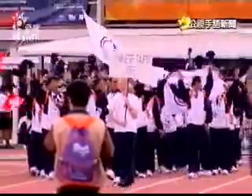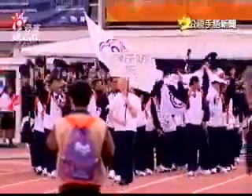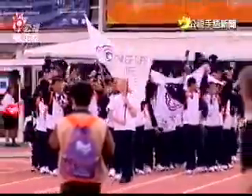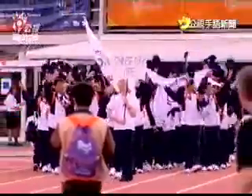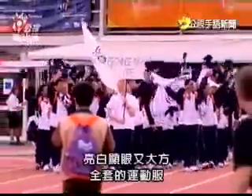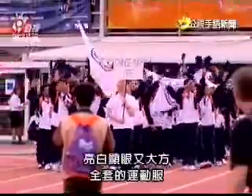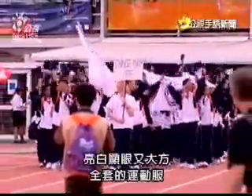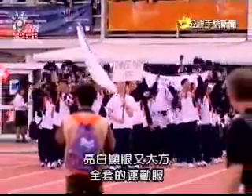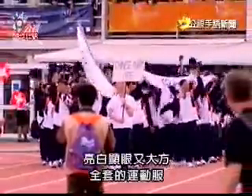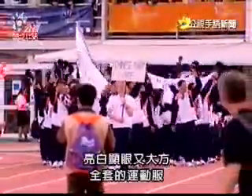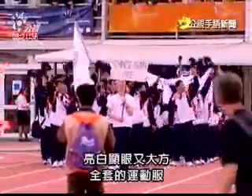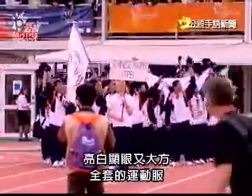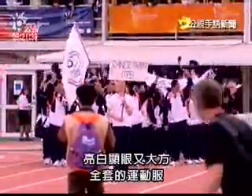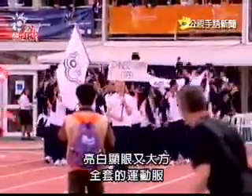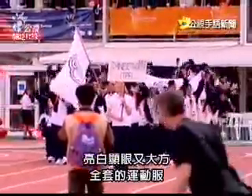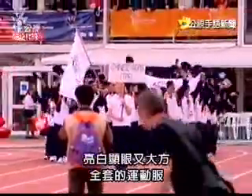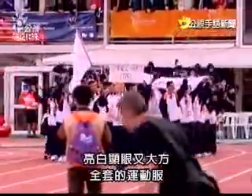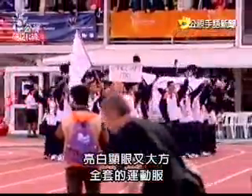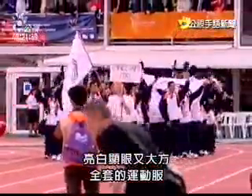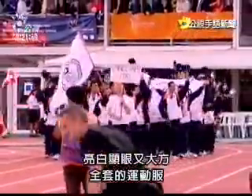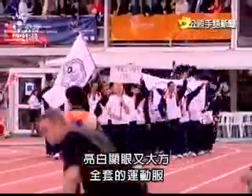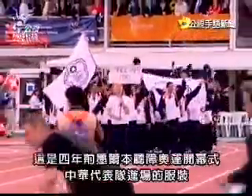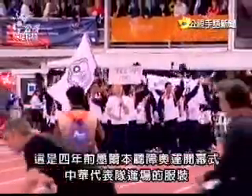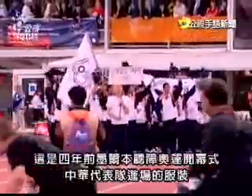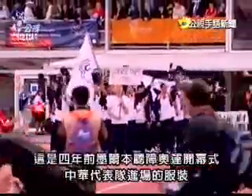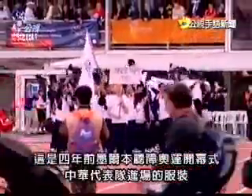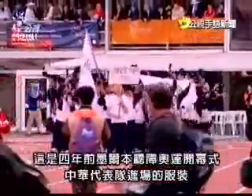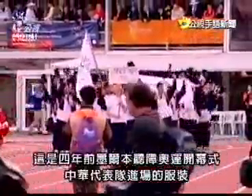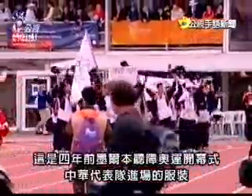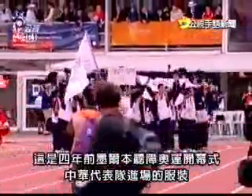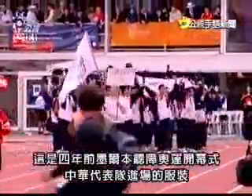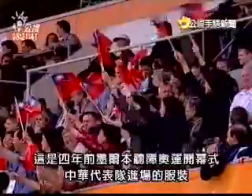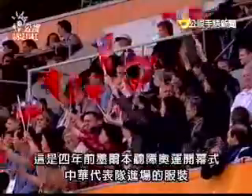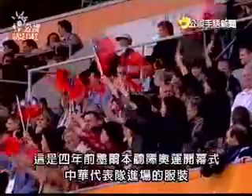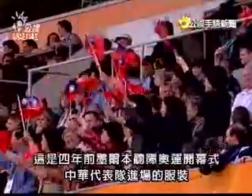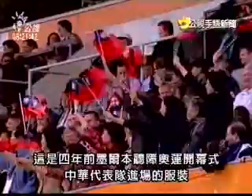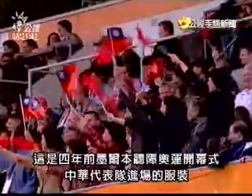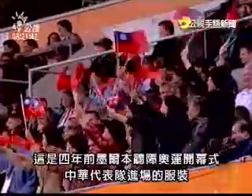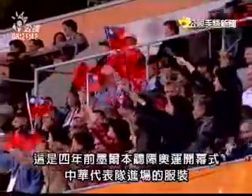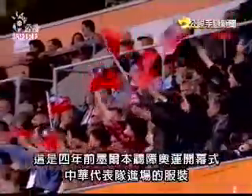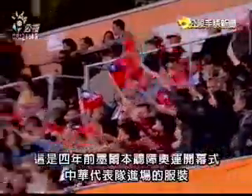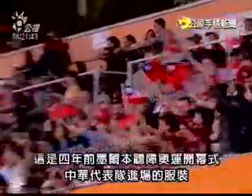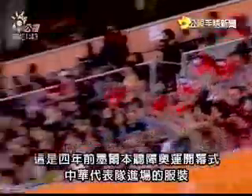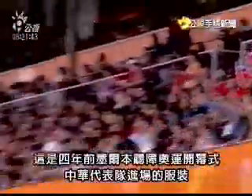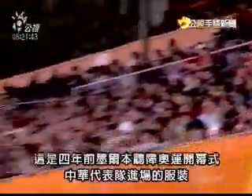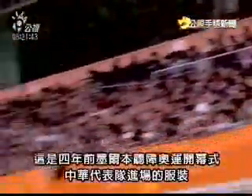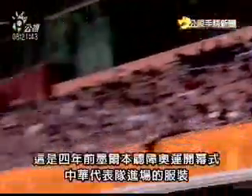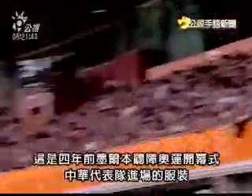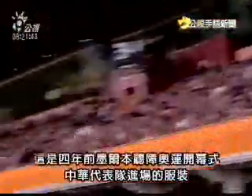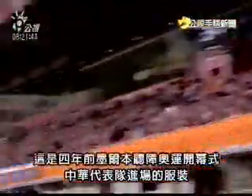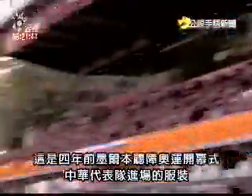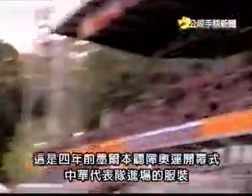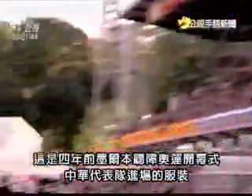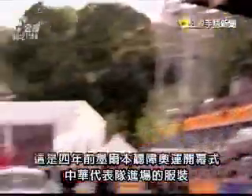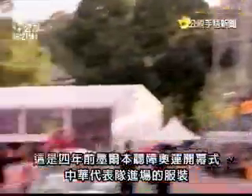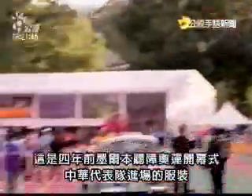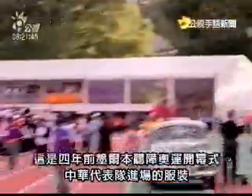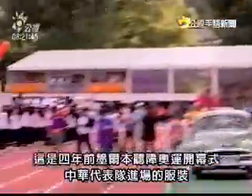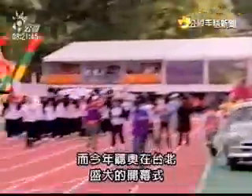亮白显眼又大方，全套的运动服，这是四年前墨尔本听障奥运开幕式中华代表队进场的服装。而今